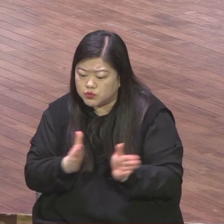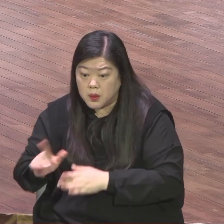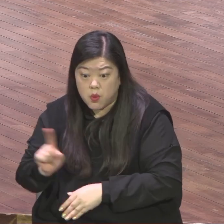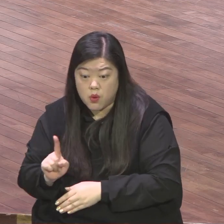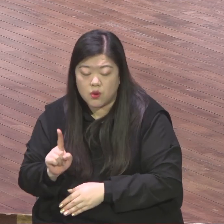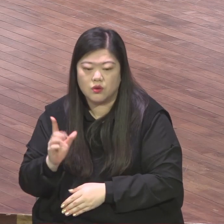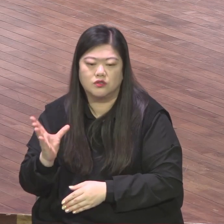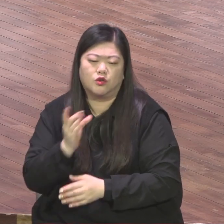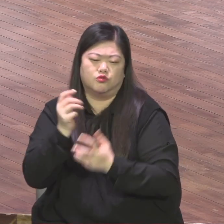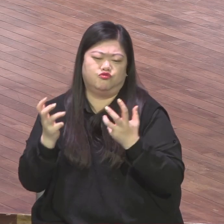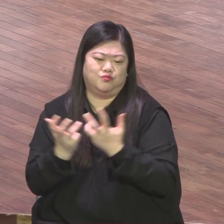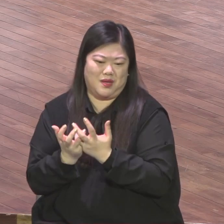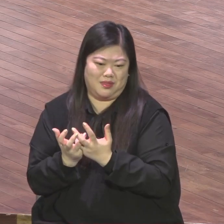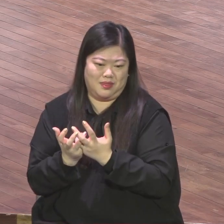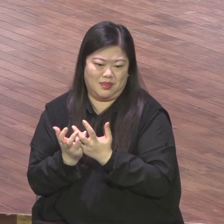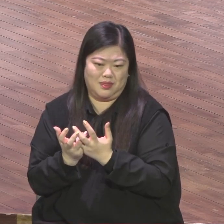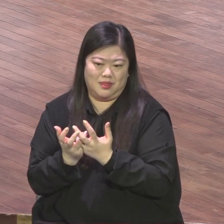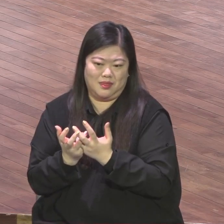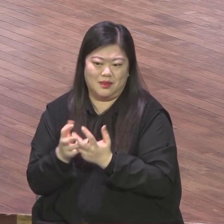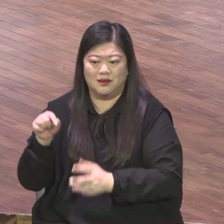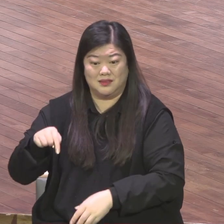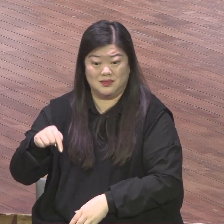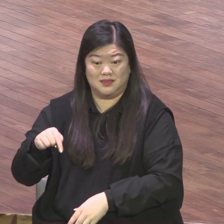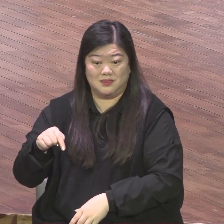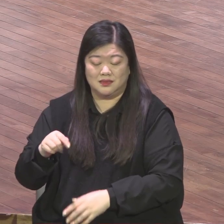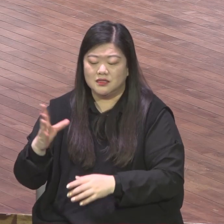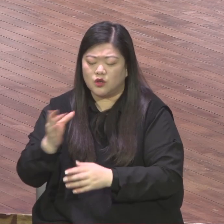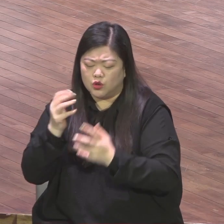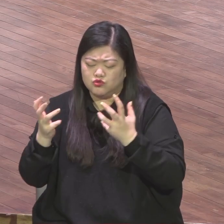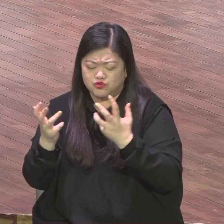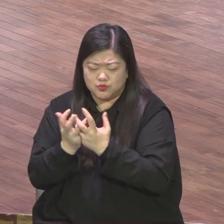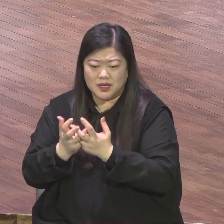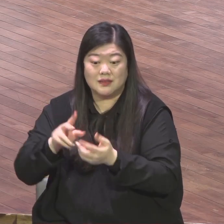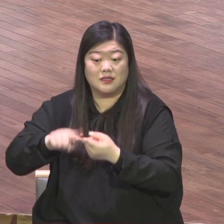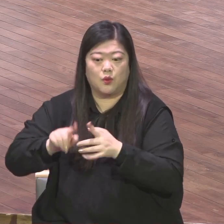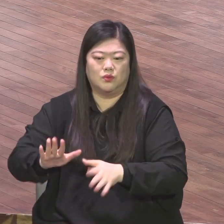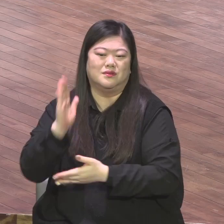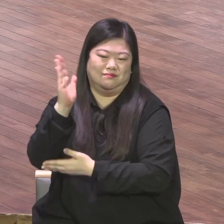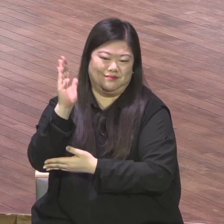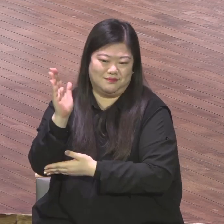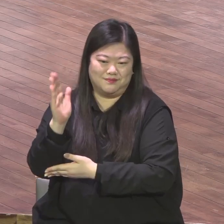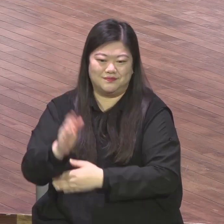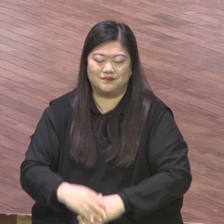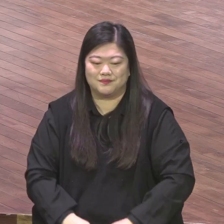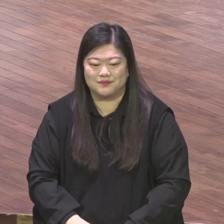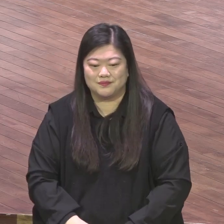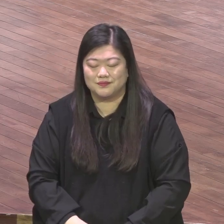현장 회복의 플랫폼에 대해서 밝혀주고 있습니다. 현장 회복.